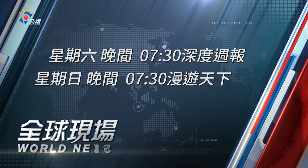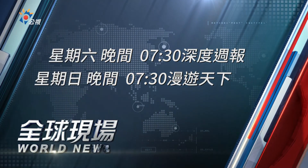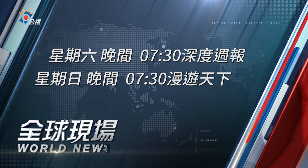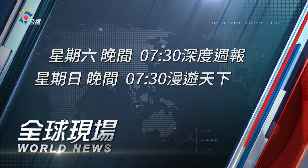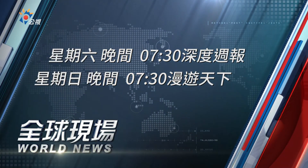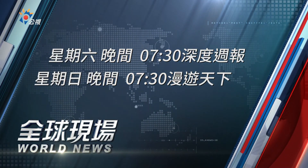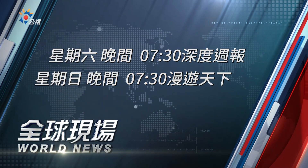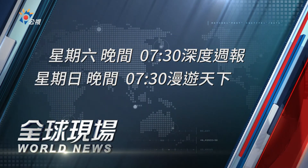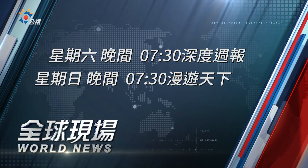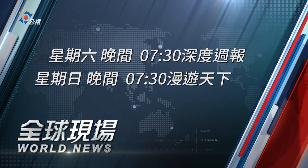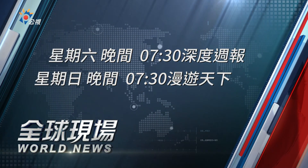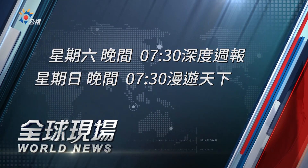界。